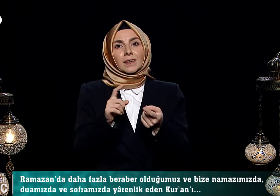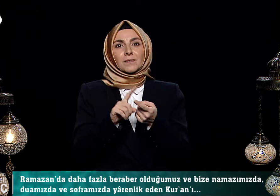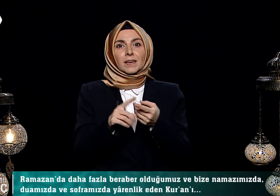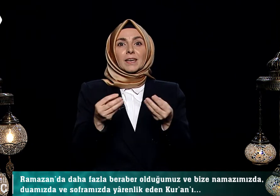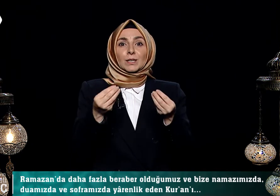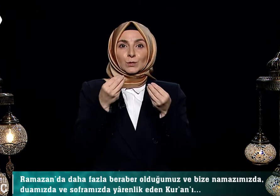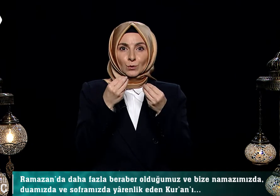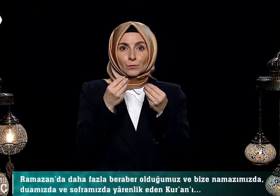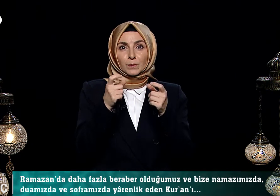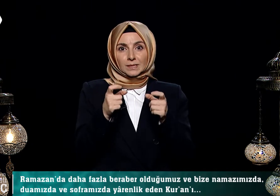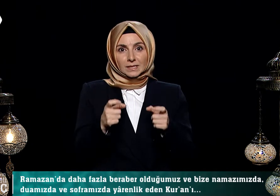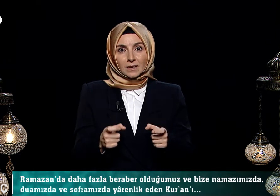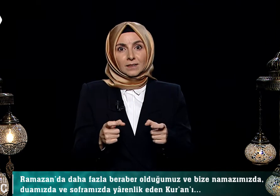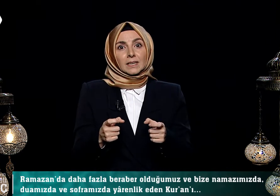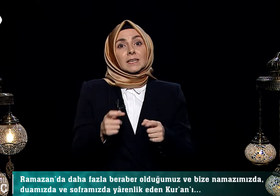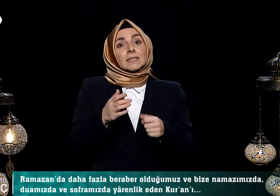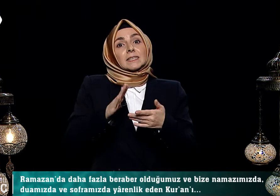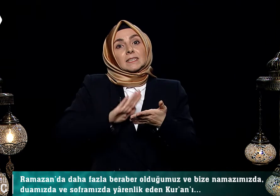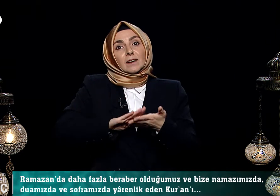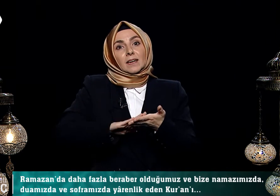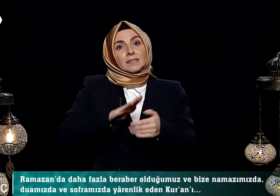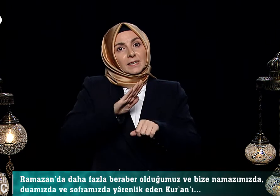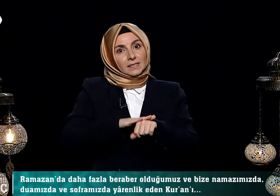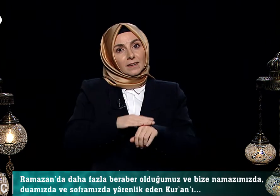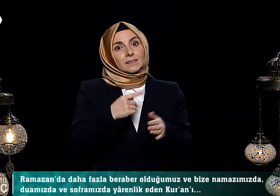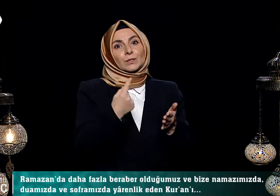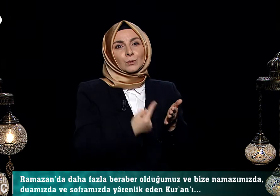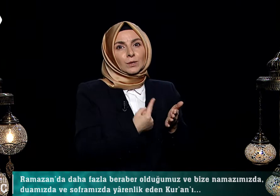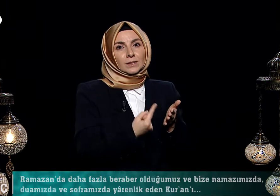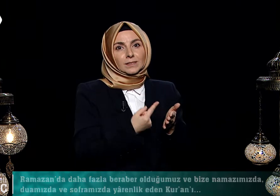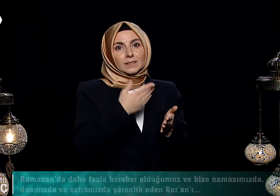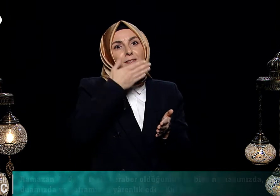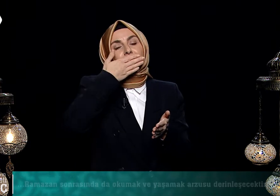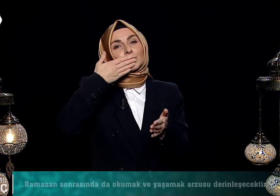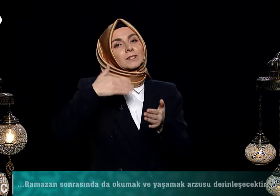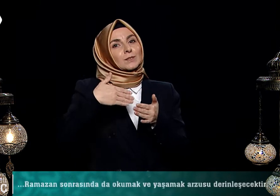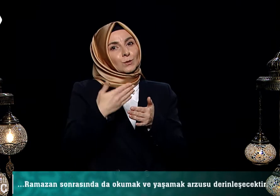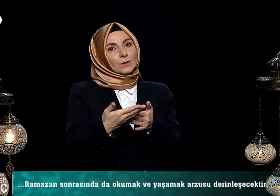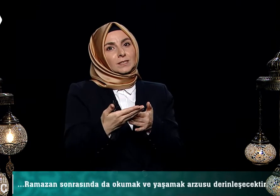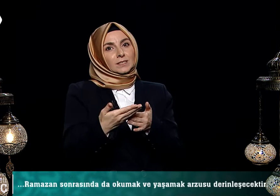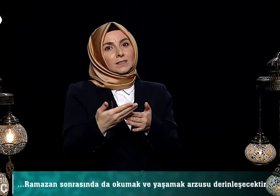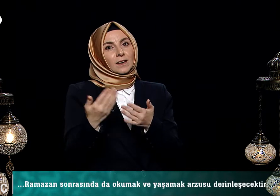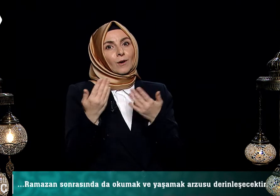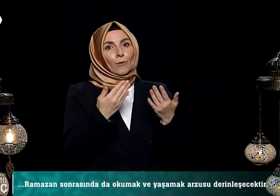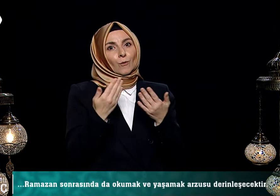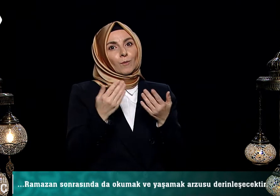ve soframızda yarenlik eden Kur'an'ı Ramazan sonrasında da okumak